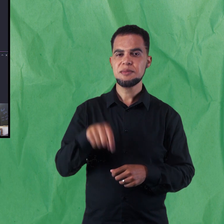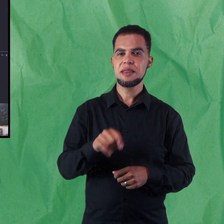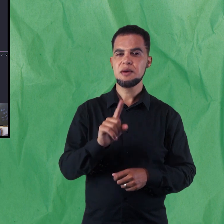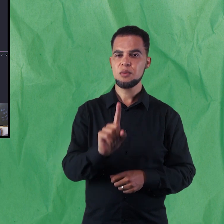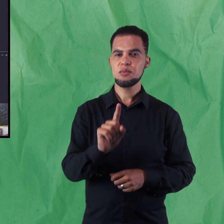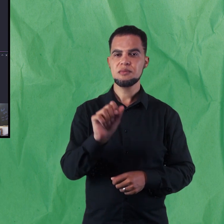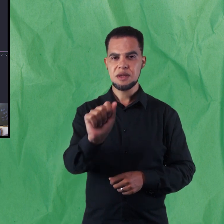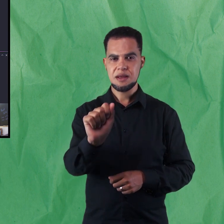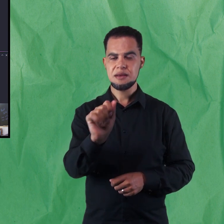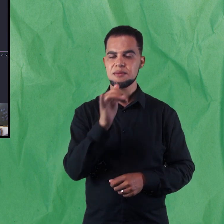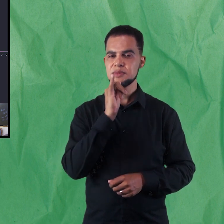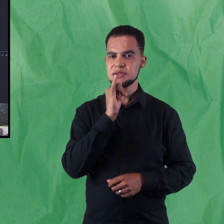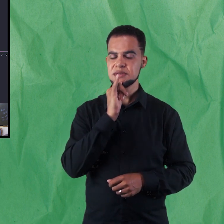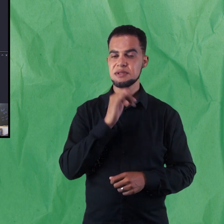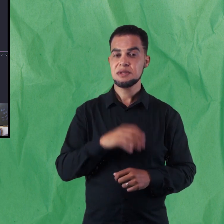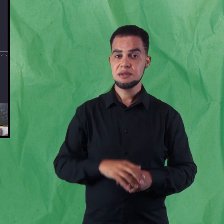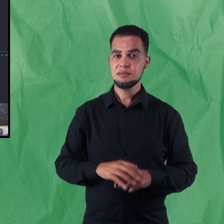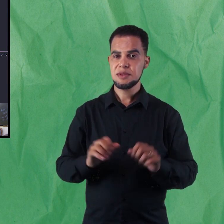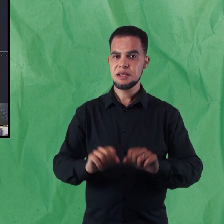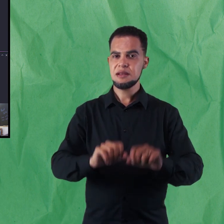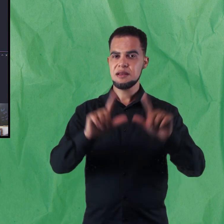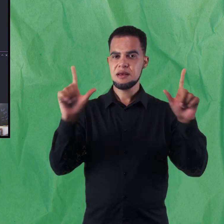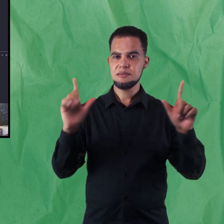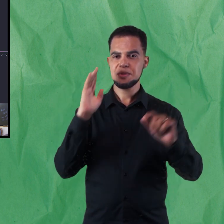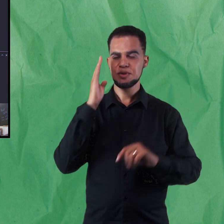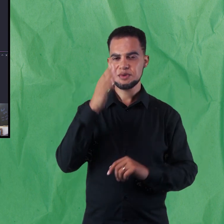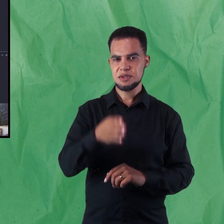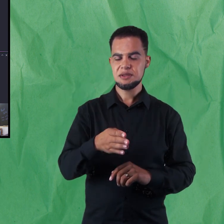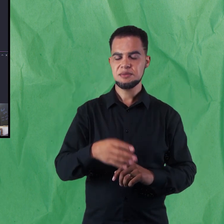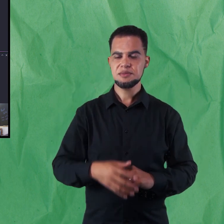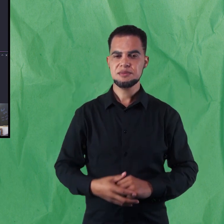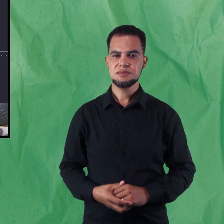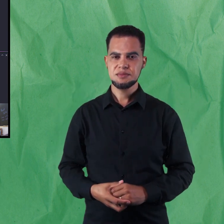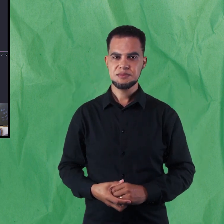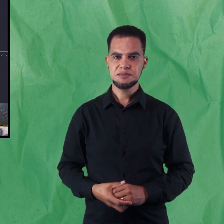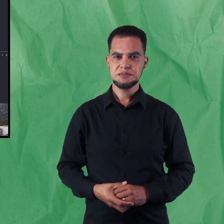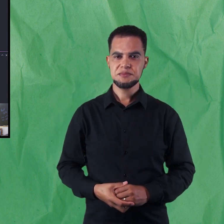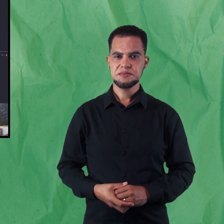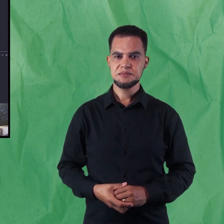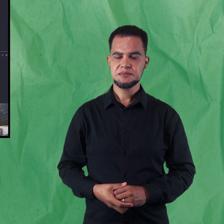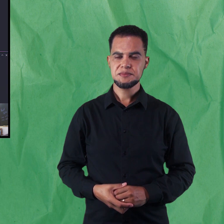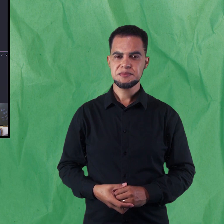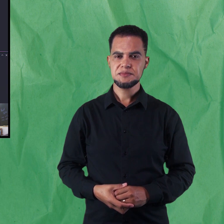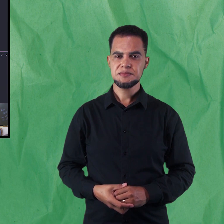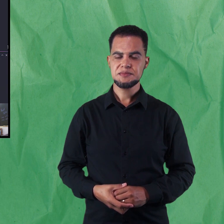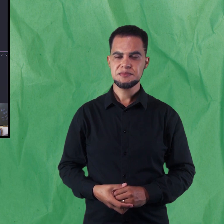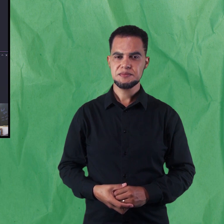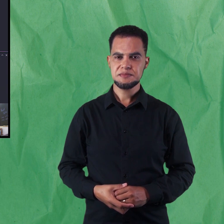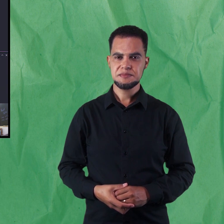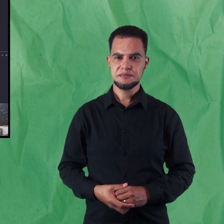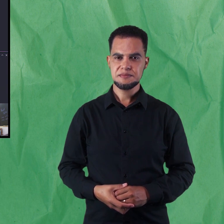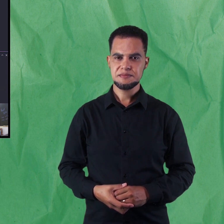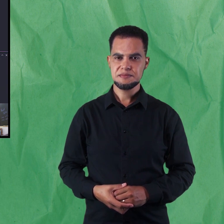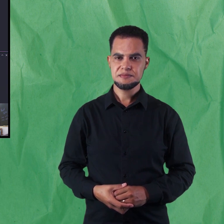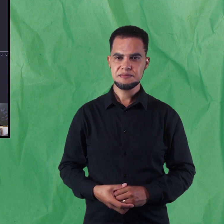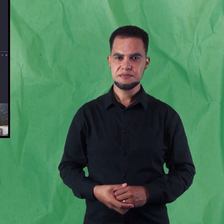aqui um A, por exemplo, para que ele abra diretamente no emulador do Android.